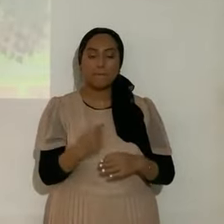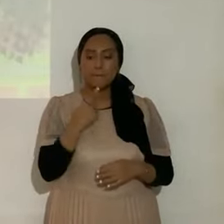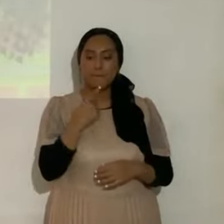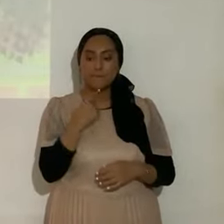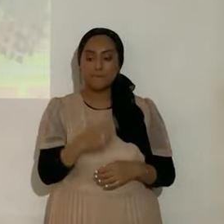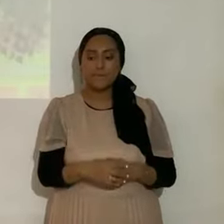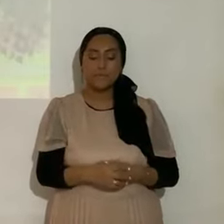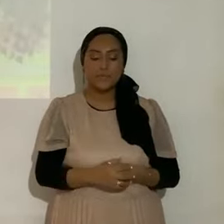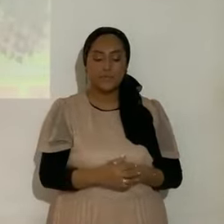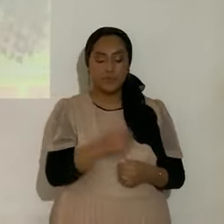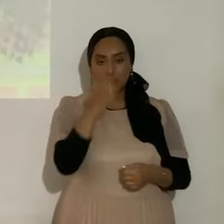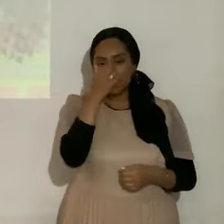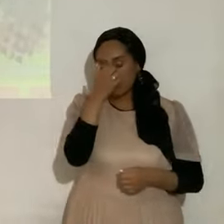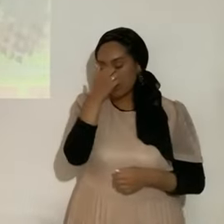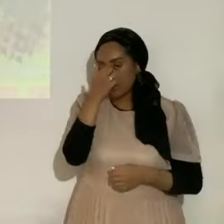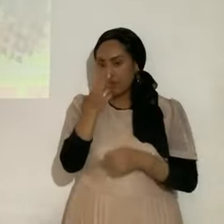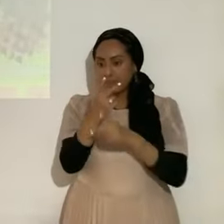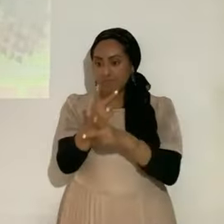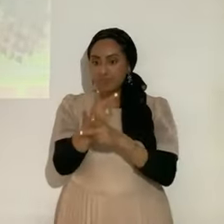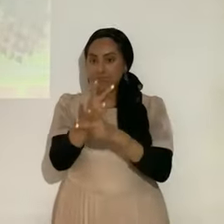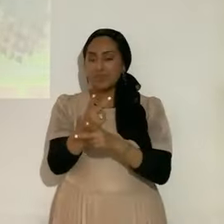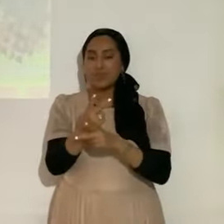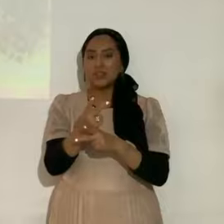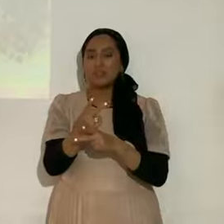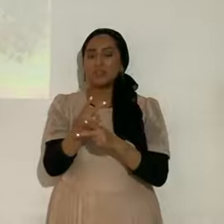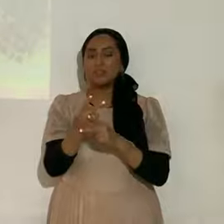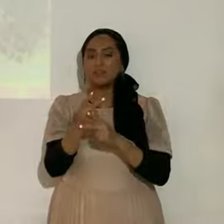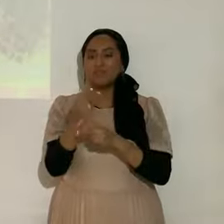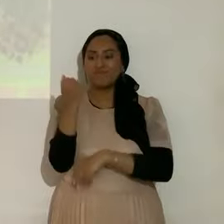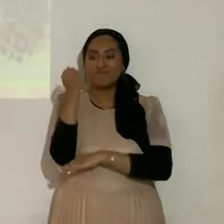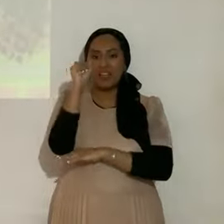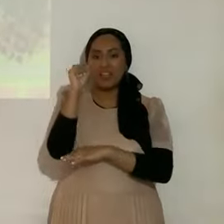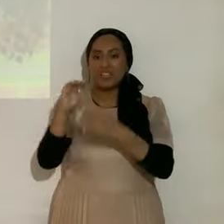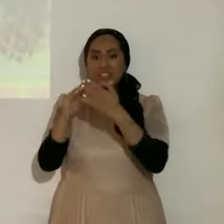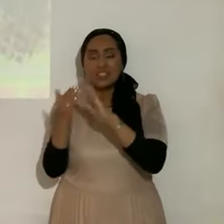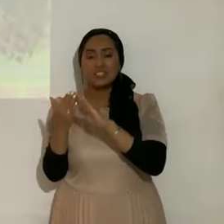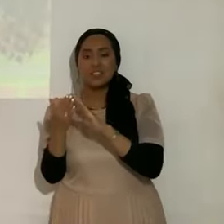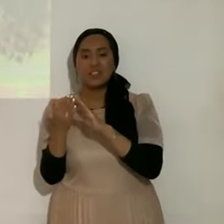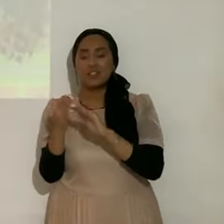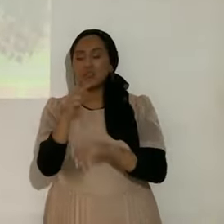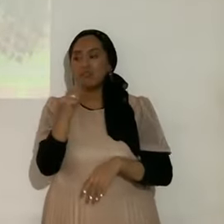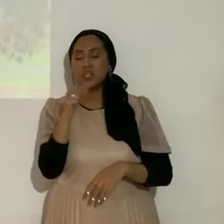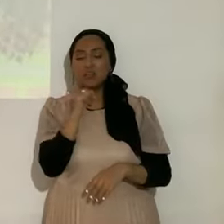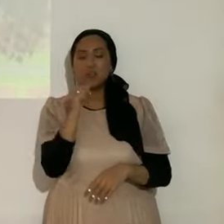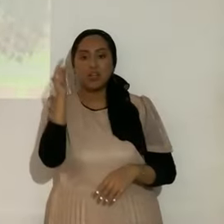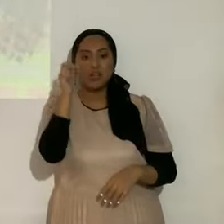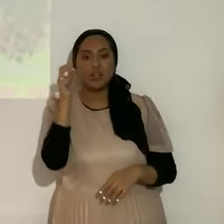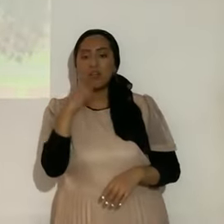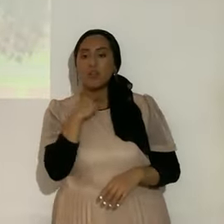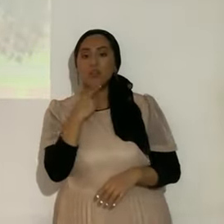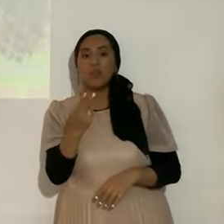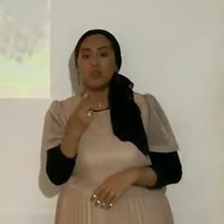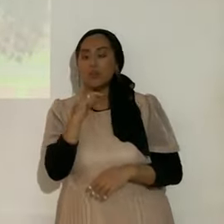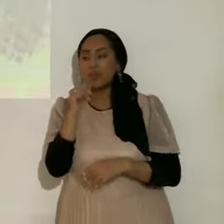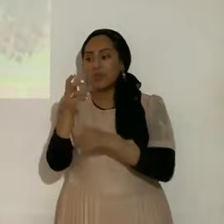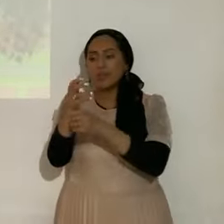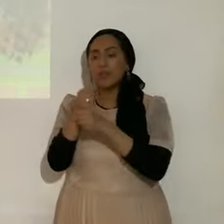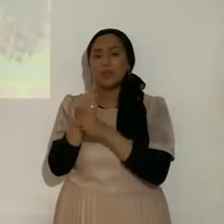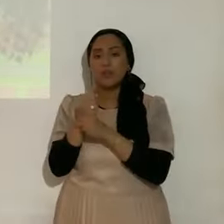así: ay de la ciudad rebelde y contaminada y opresora. No escuchó la voz ni recibió la